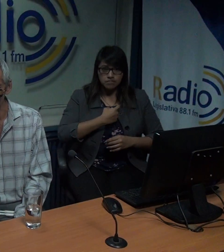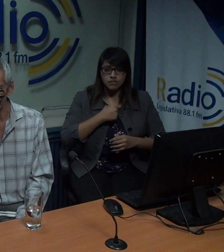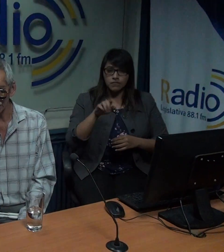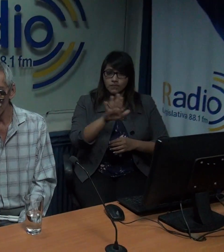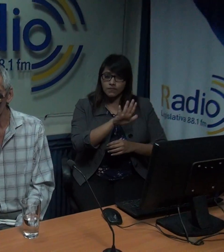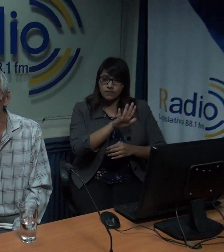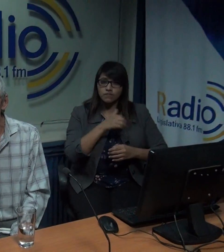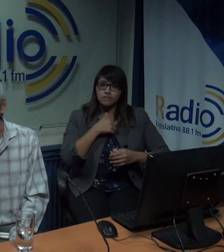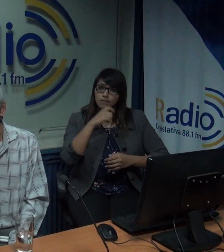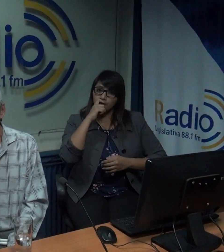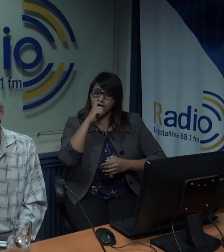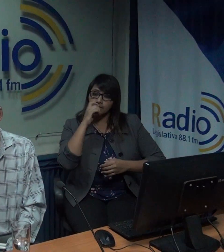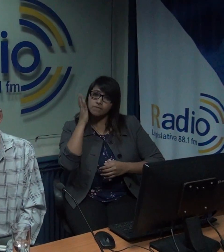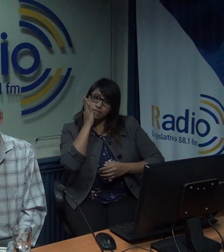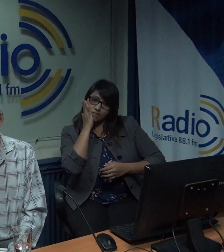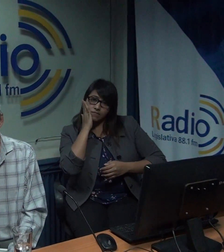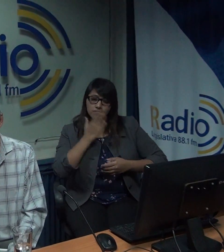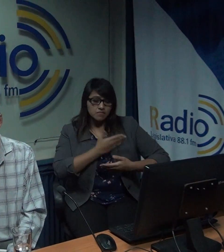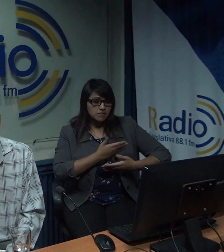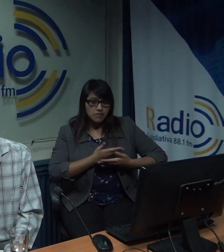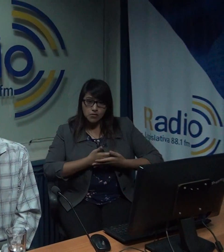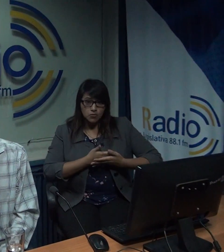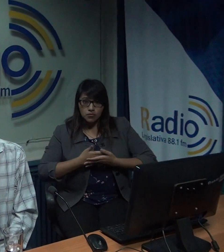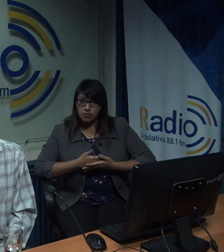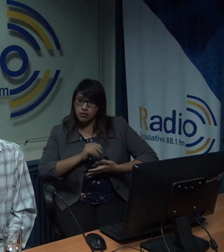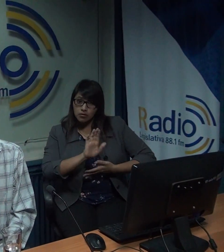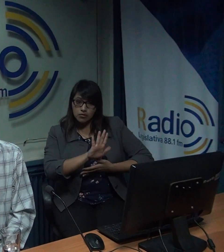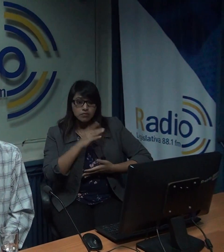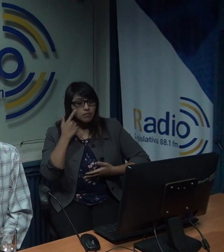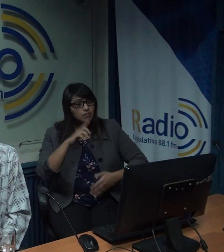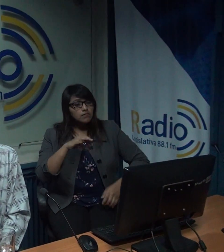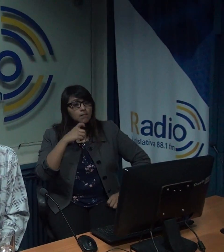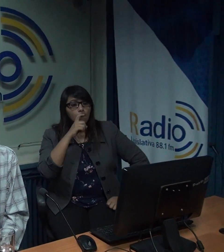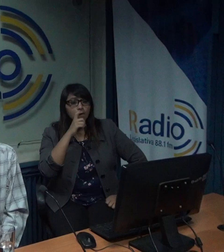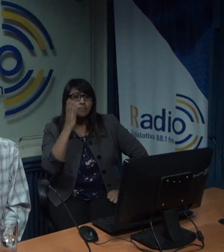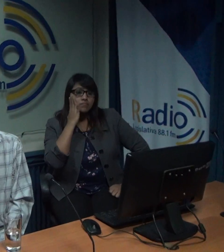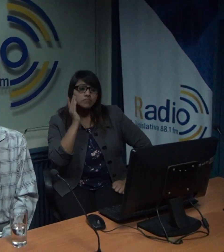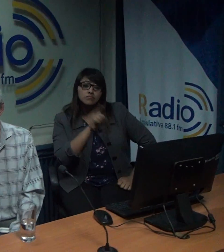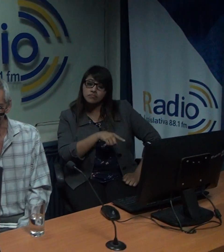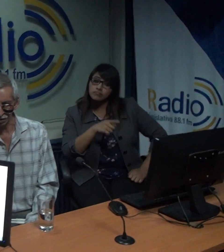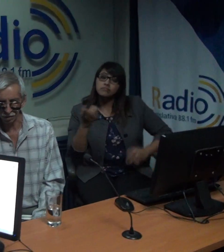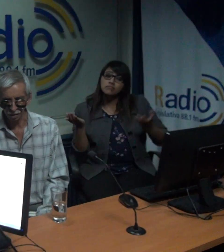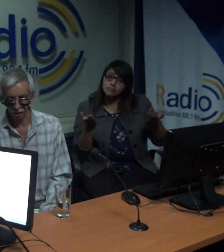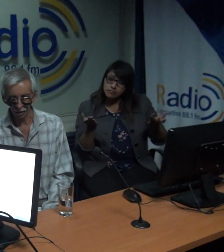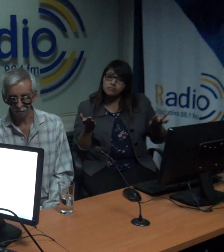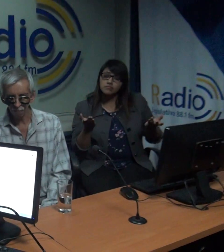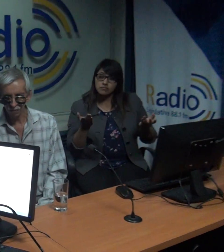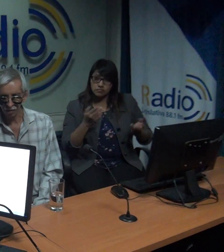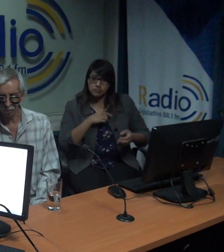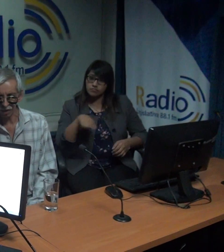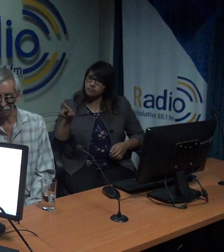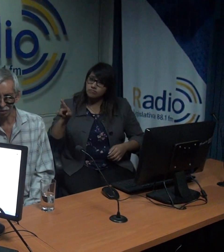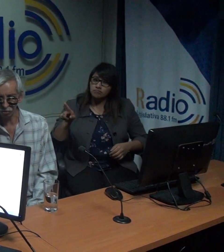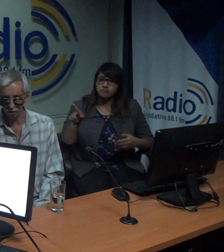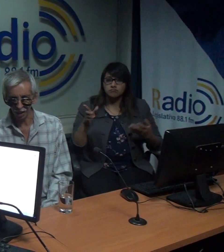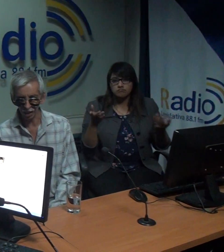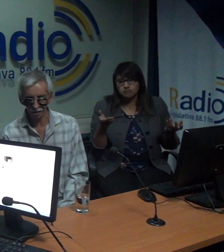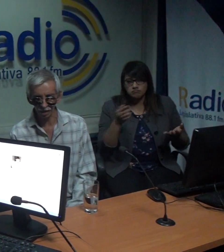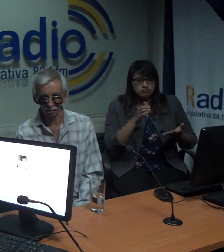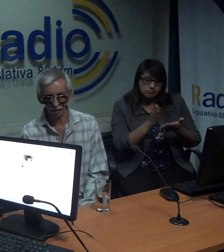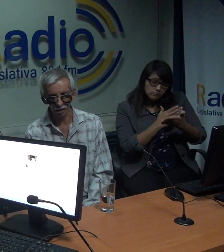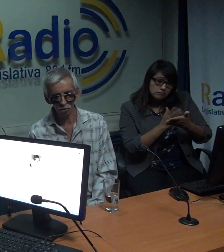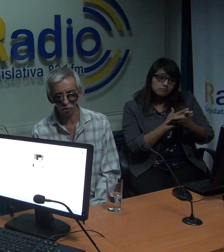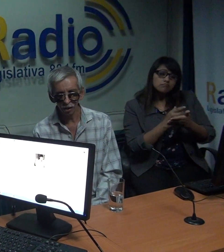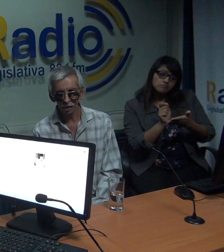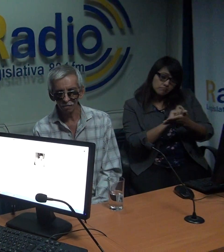sus padres, porque los padres les están ordenando hacer algo o, por ejemplo, estudiar,